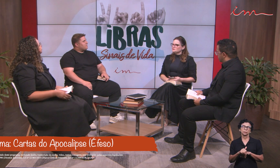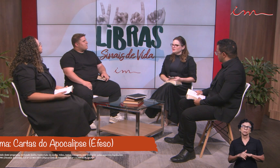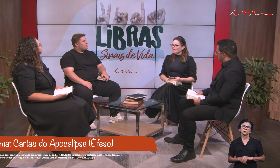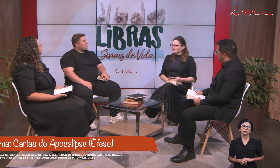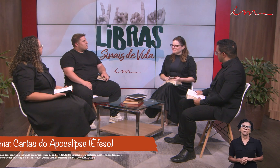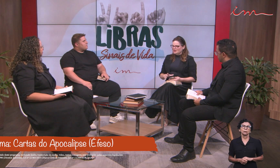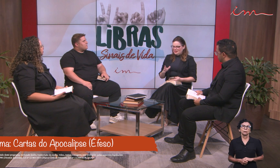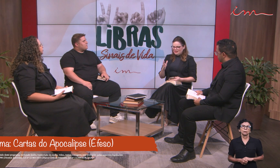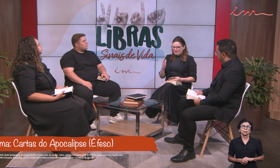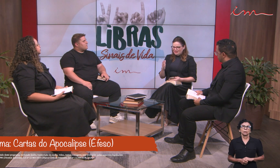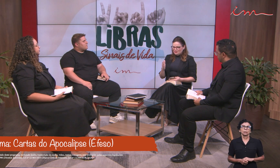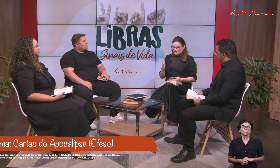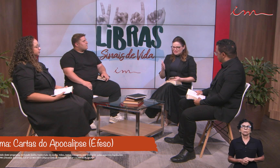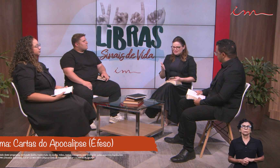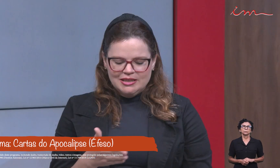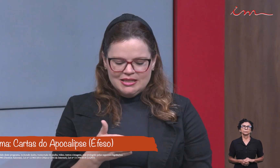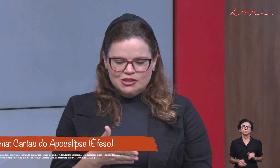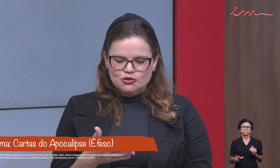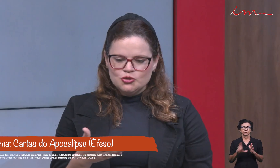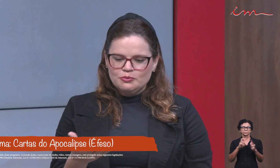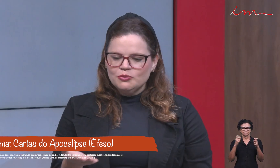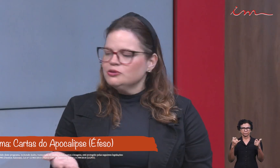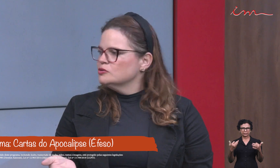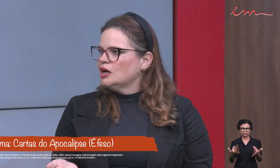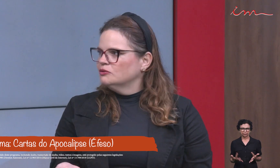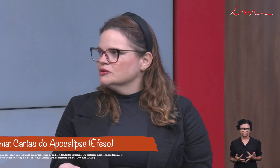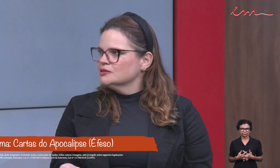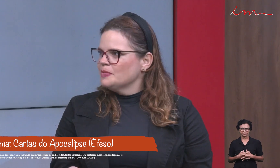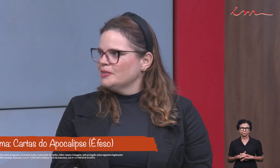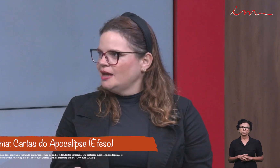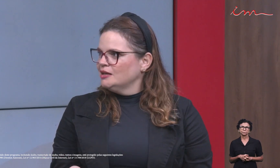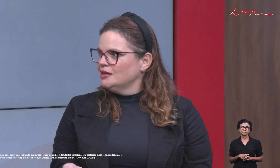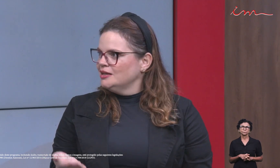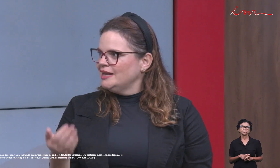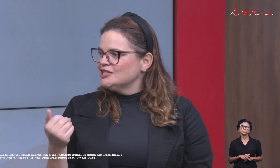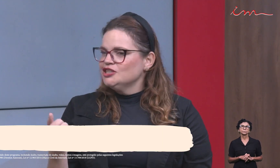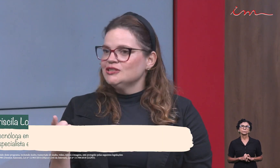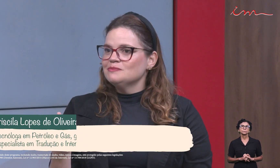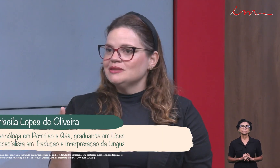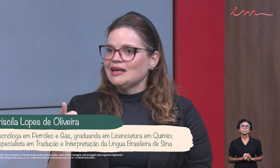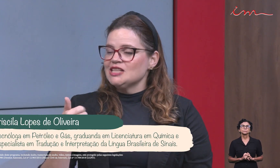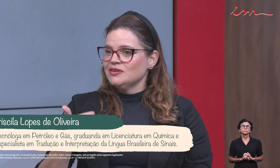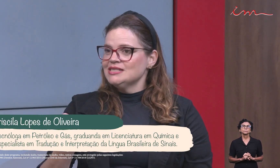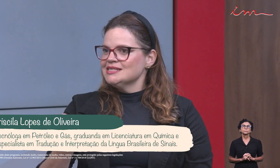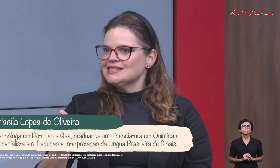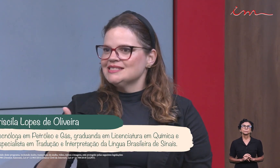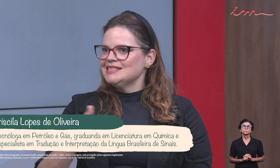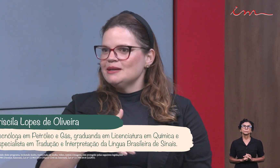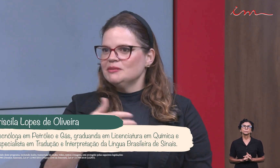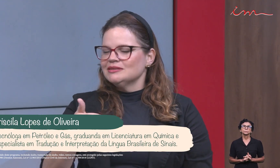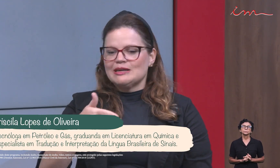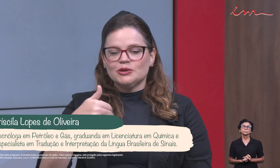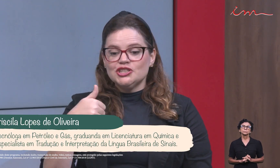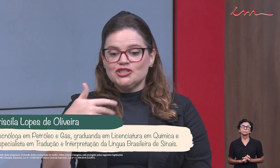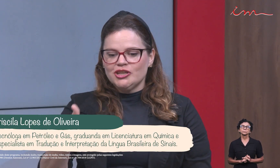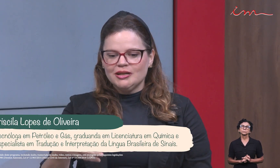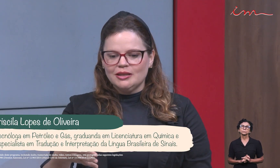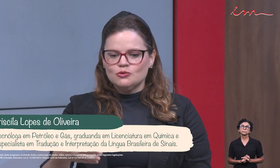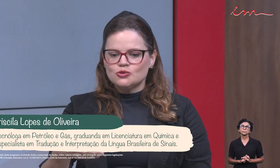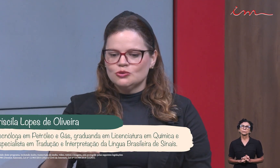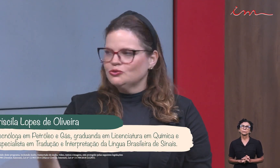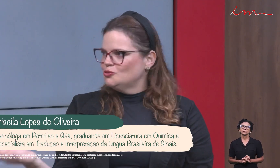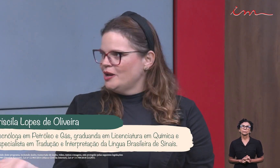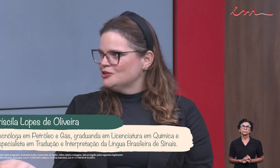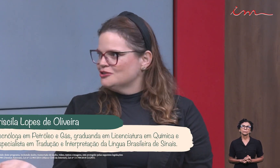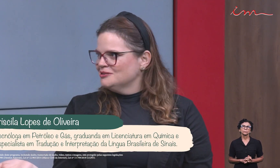precisa explicar que existem os públicos-alvos, né, Gui? E a gente, às vezes, se demanda. Quando a gente chega,